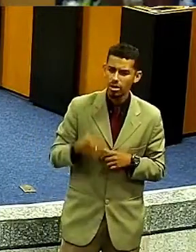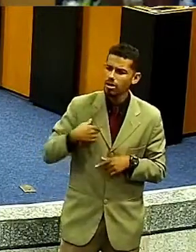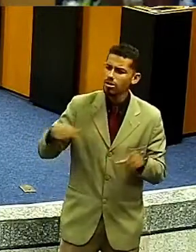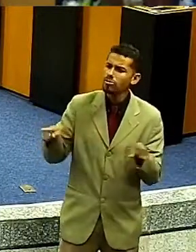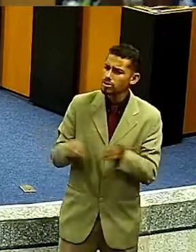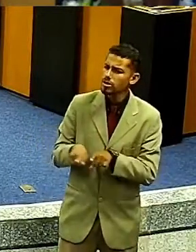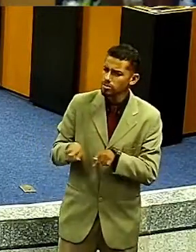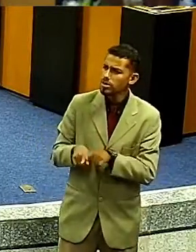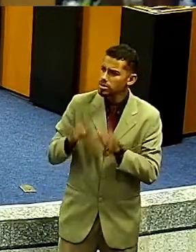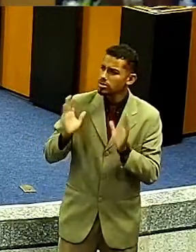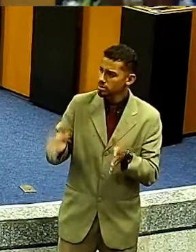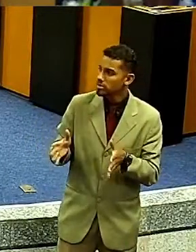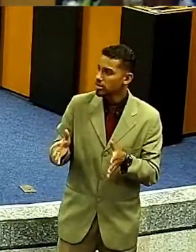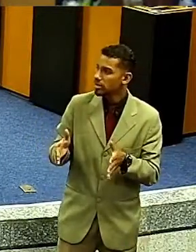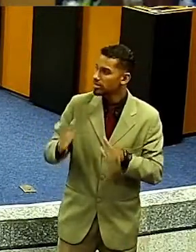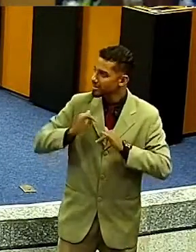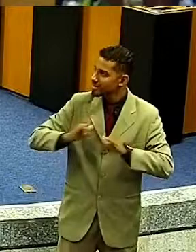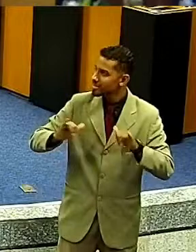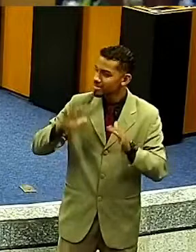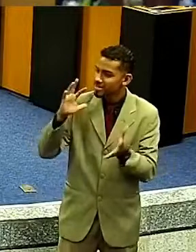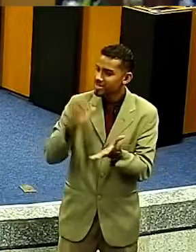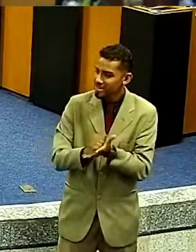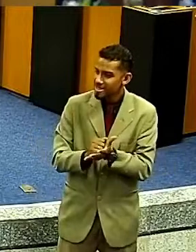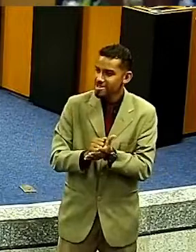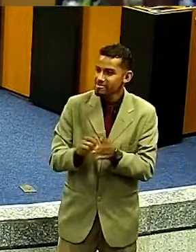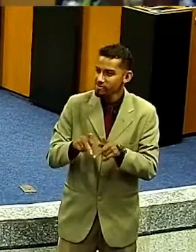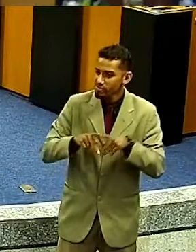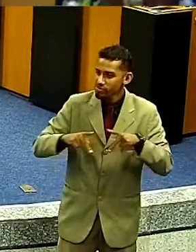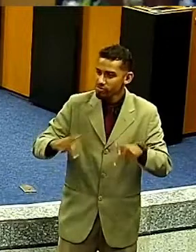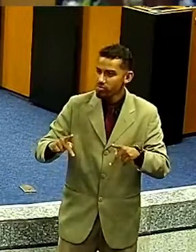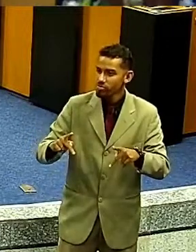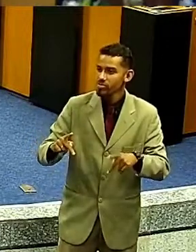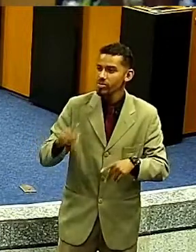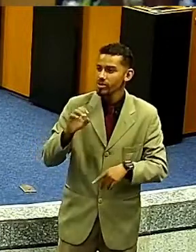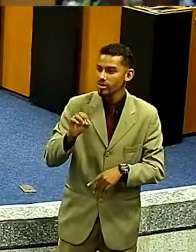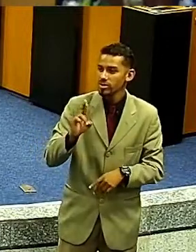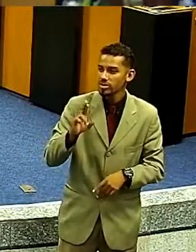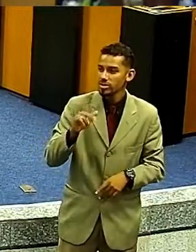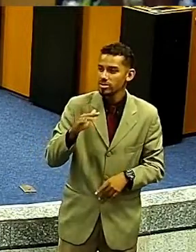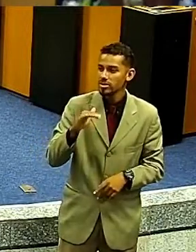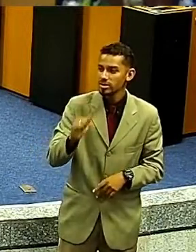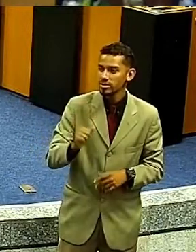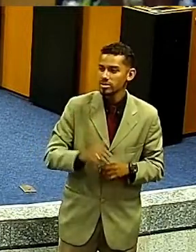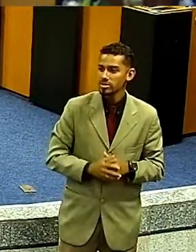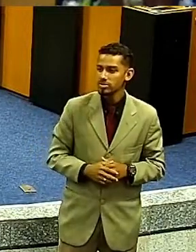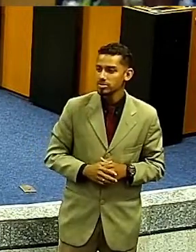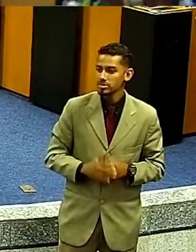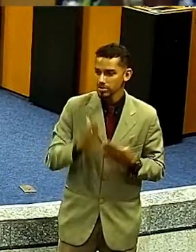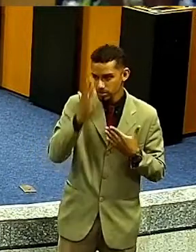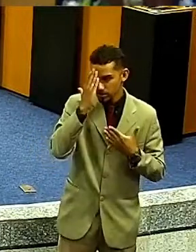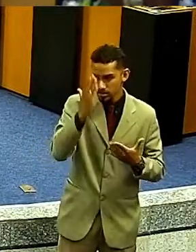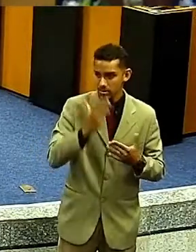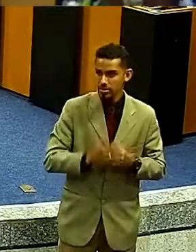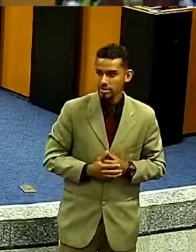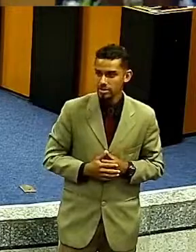também fui e eu faço questão de registrar desembargadora Oriana muito obrigada pela sua